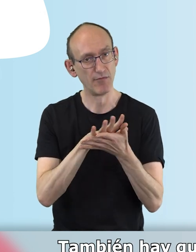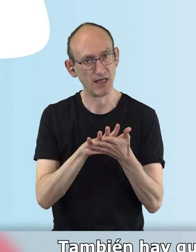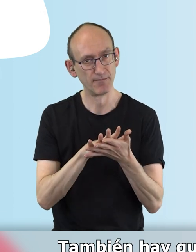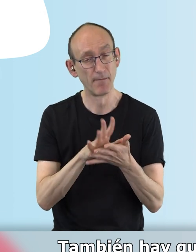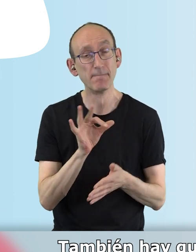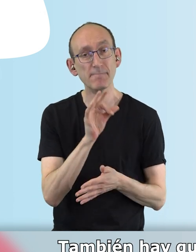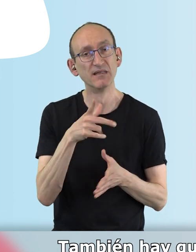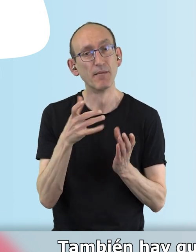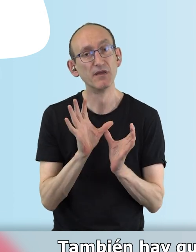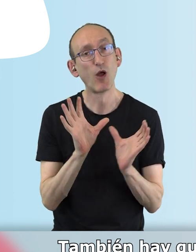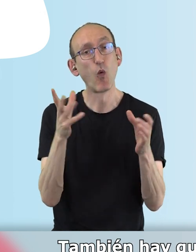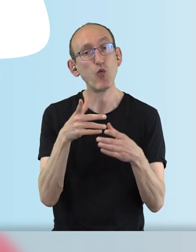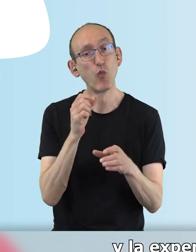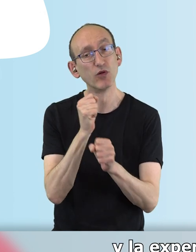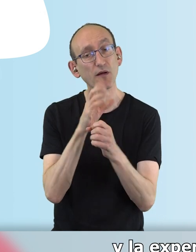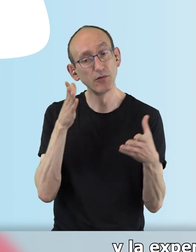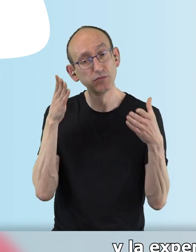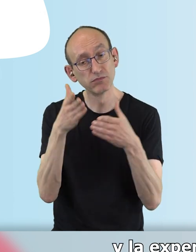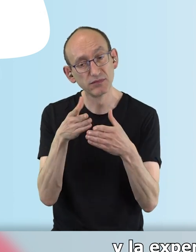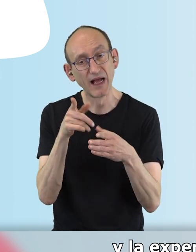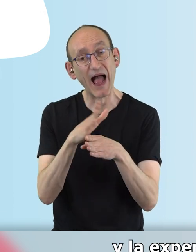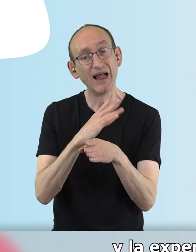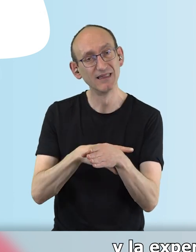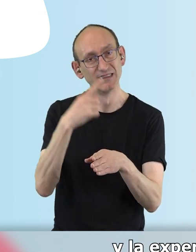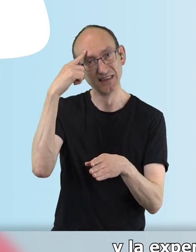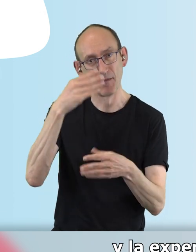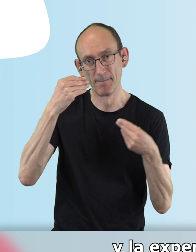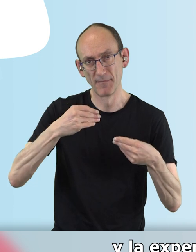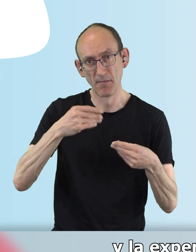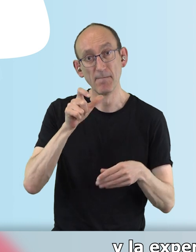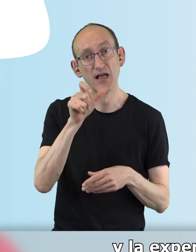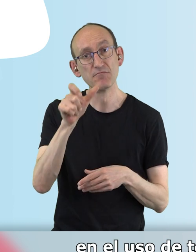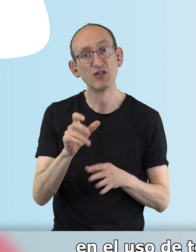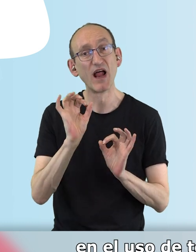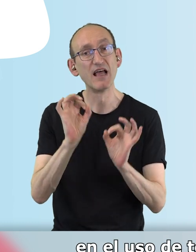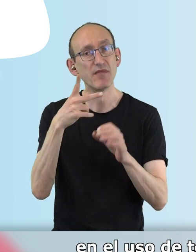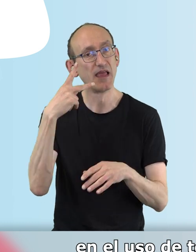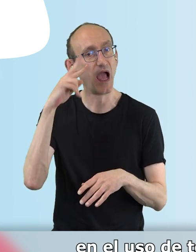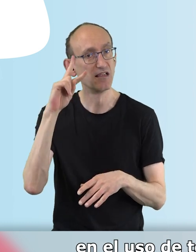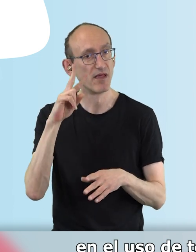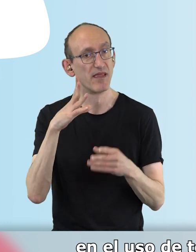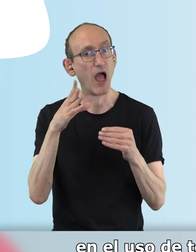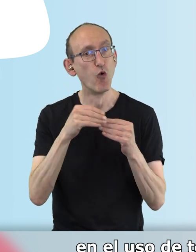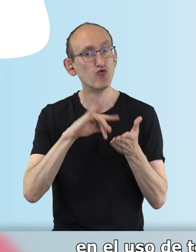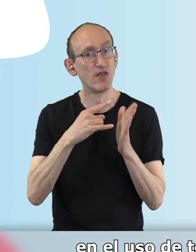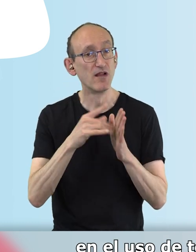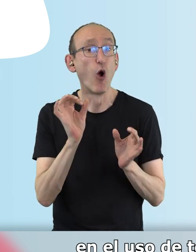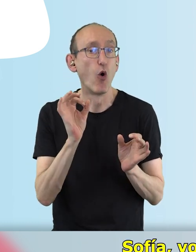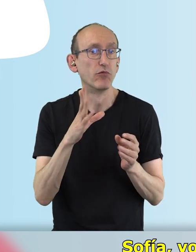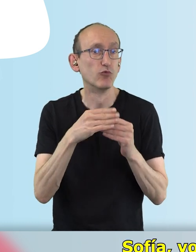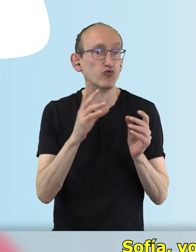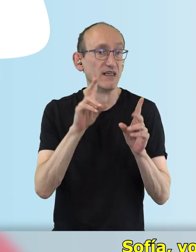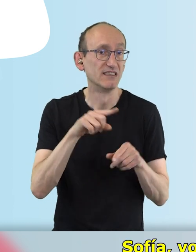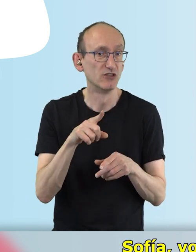bien con qué colectivo se trabaja y la experiencia que tiene esa persona en su vida en el uso de tecnologías o la ausencia de